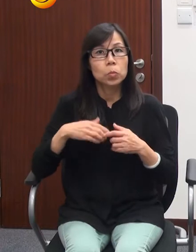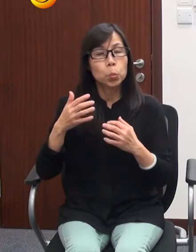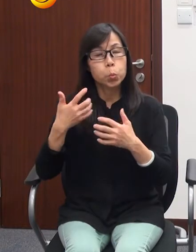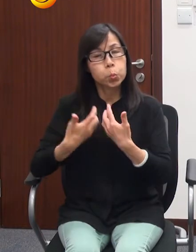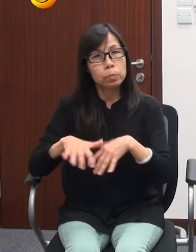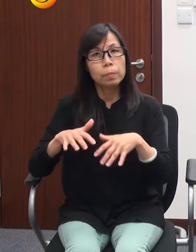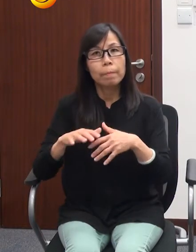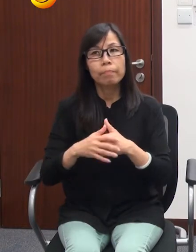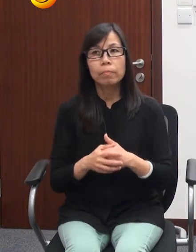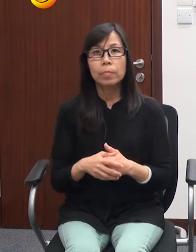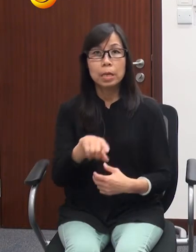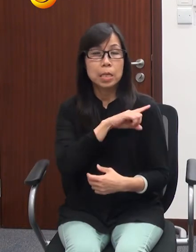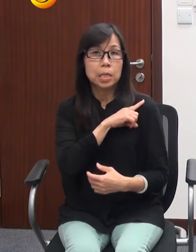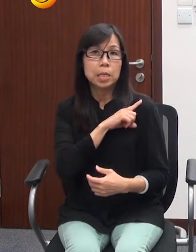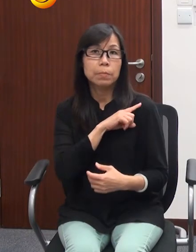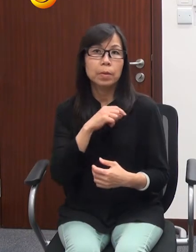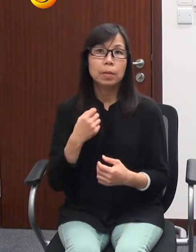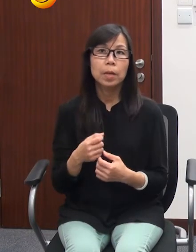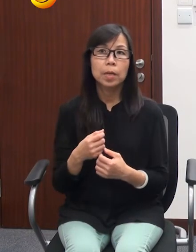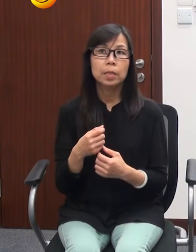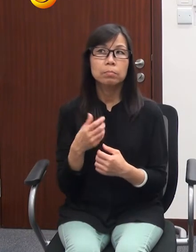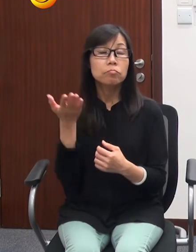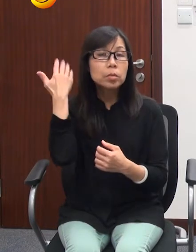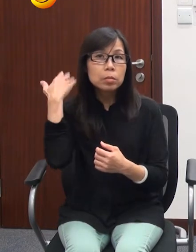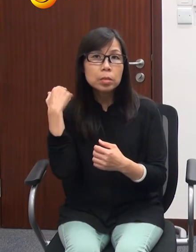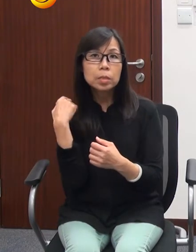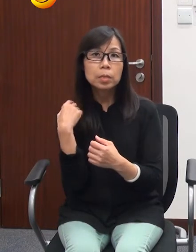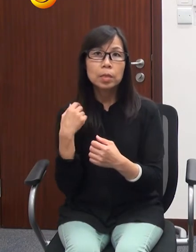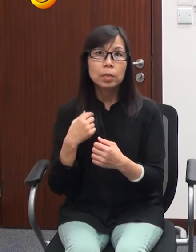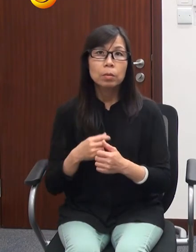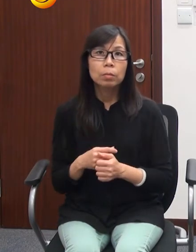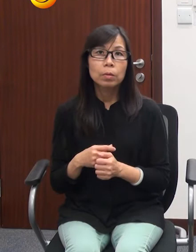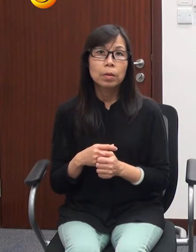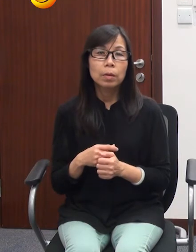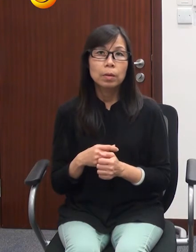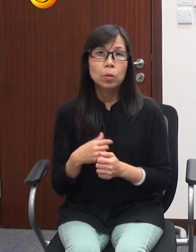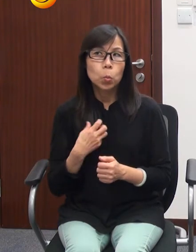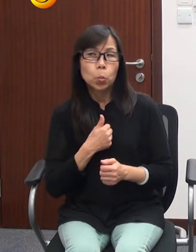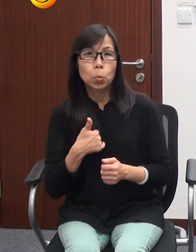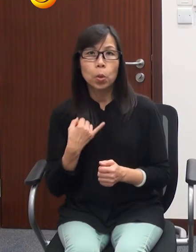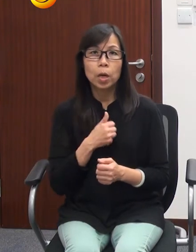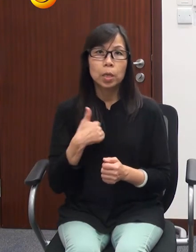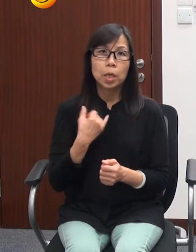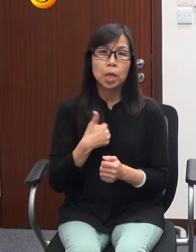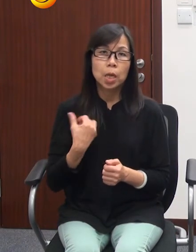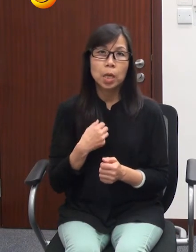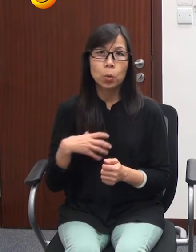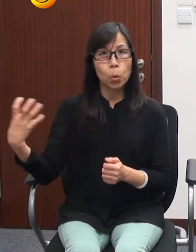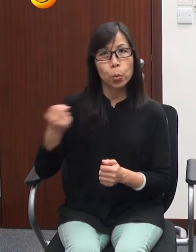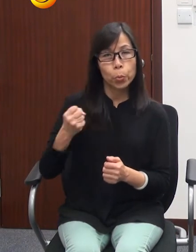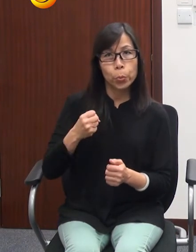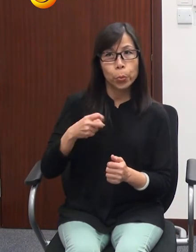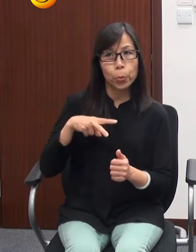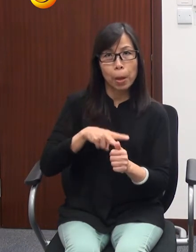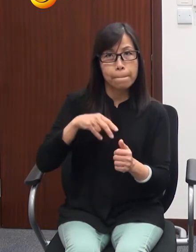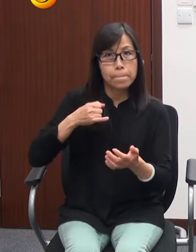曾經涉嫌過即係以權謀私。 上司的士